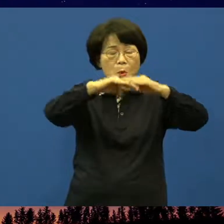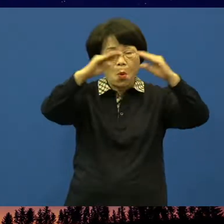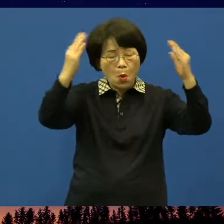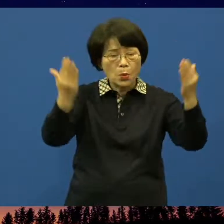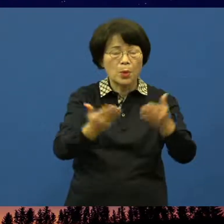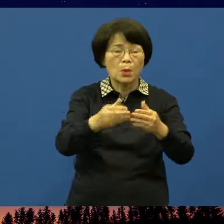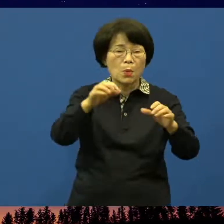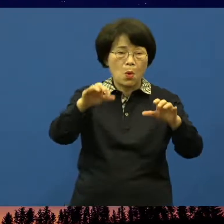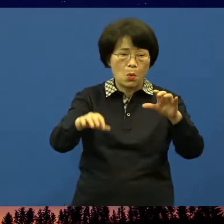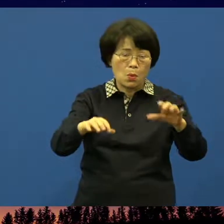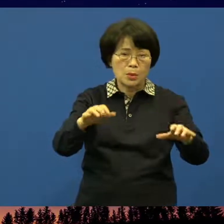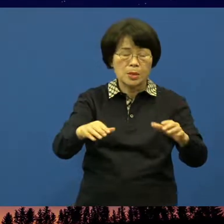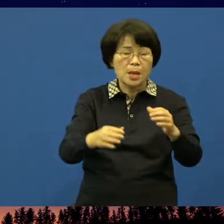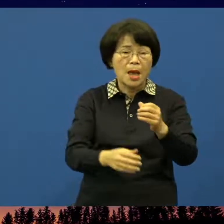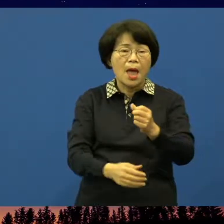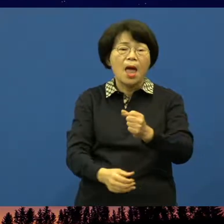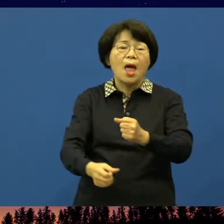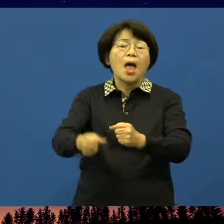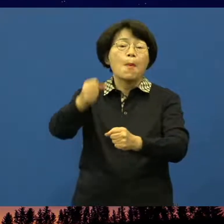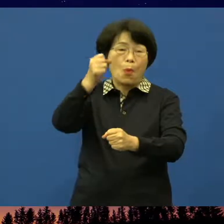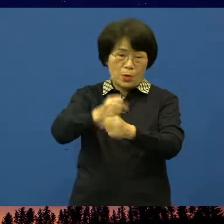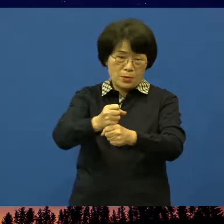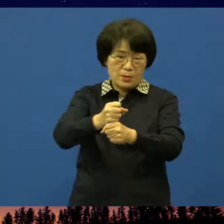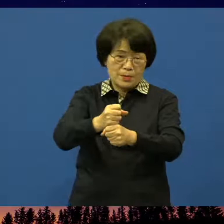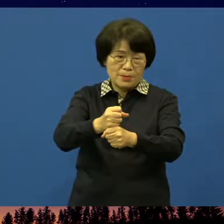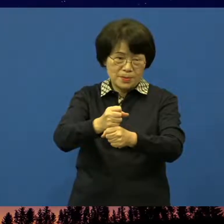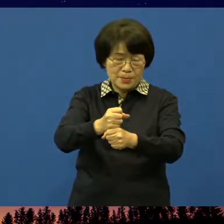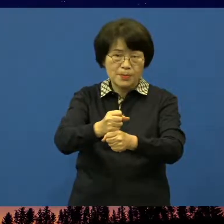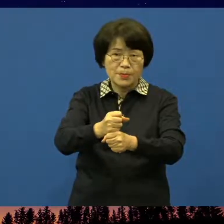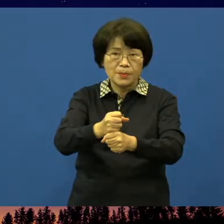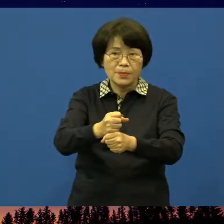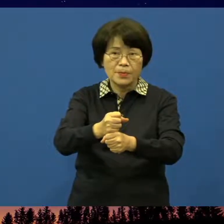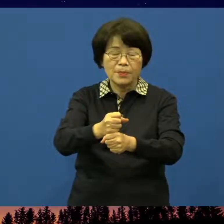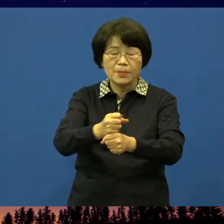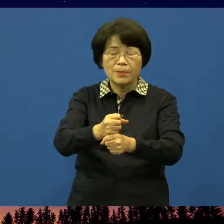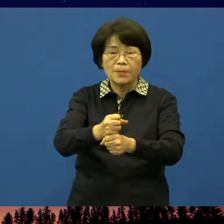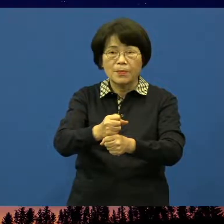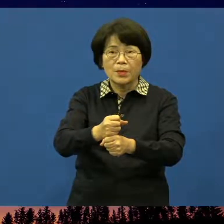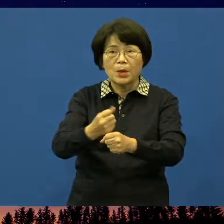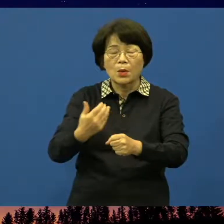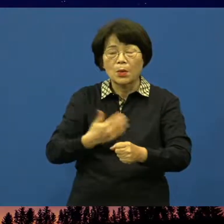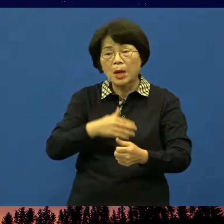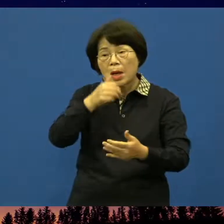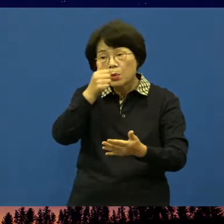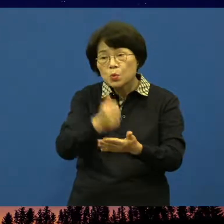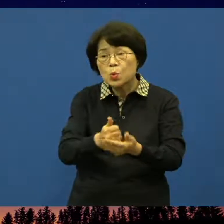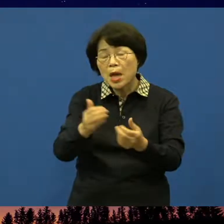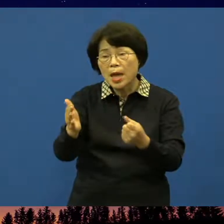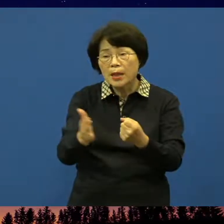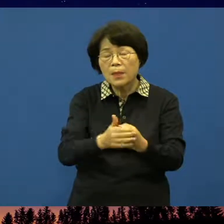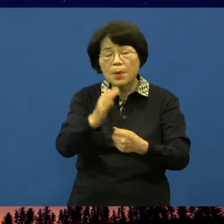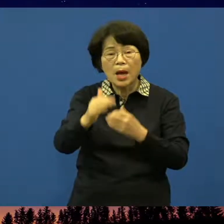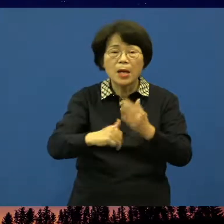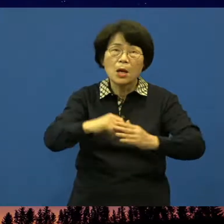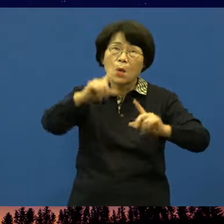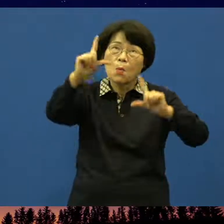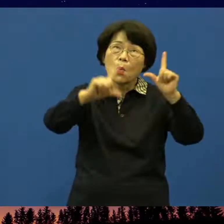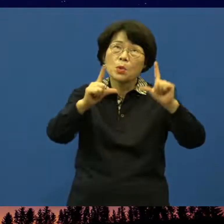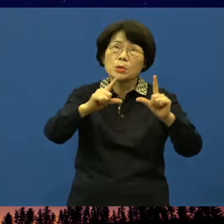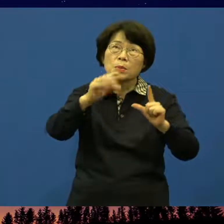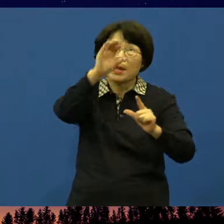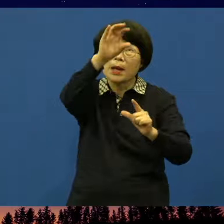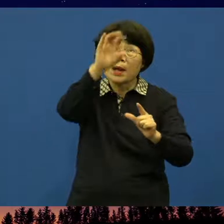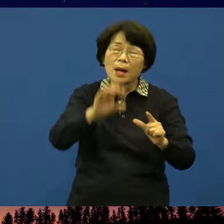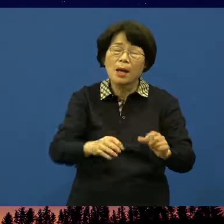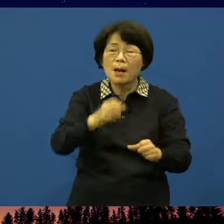속에서 회복의 역사가 일어난다는 거죠. 그래서 여러분, 우리가 죄로 인해서 하나님의 형상대로 지음받은 우리가 그